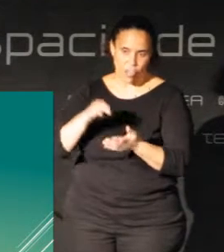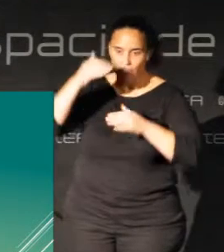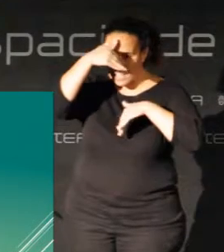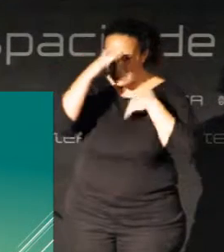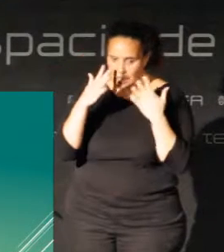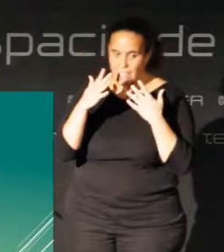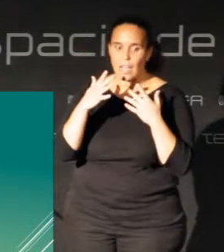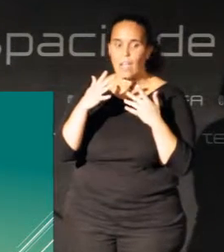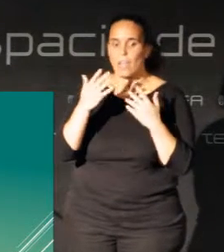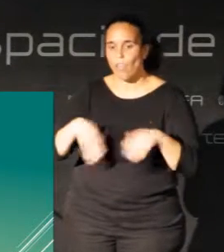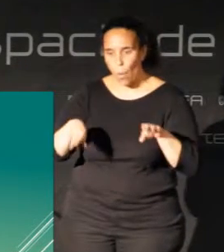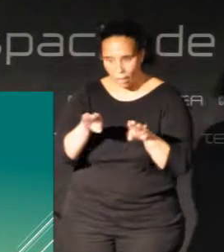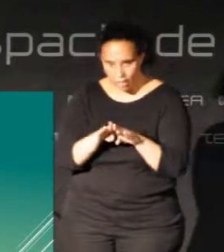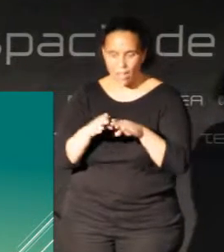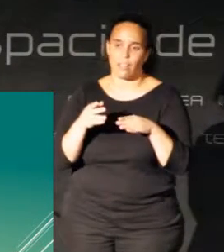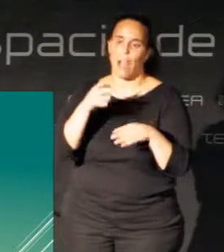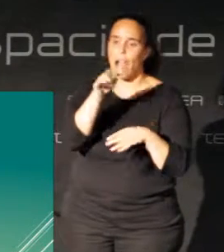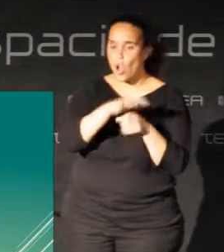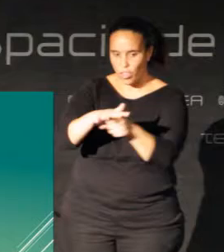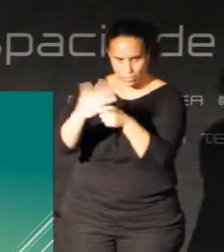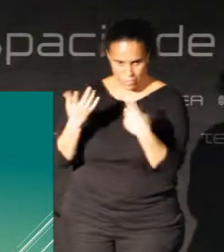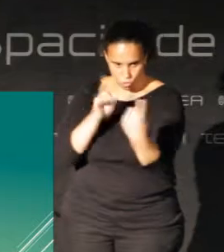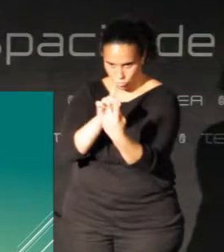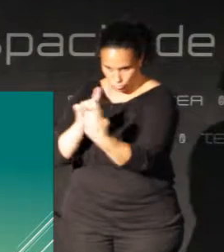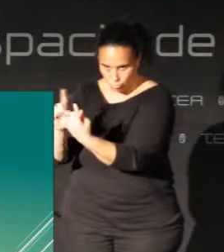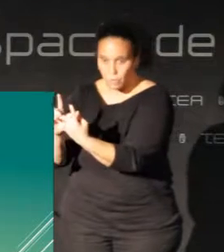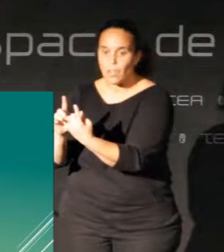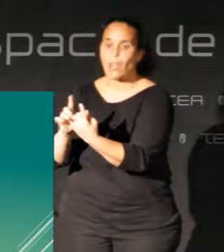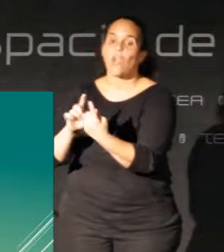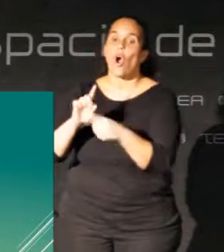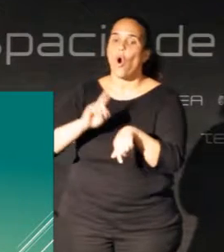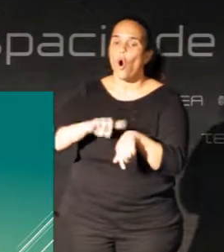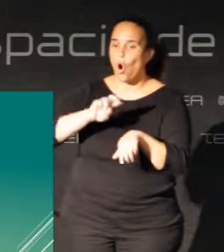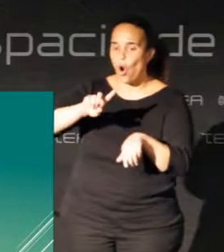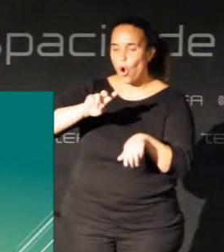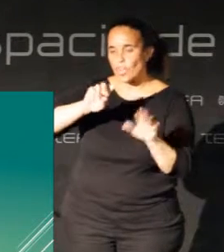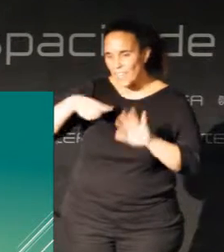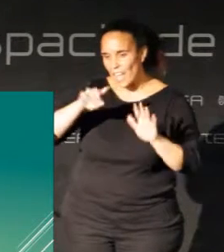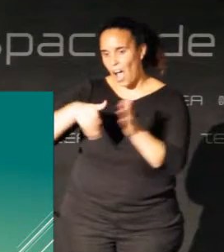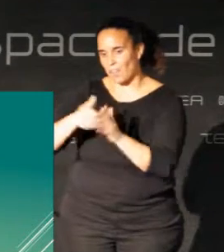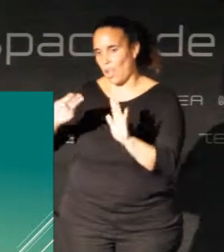de 6 a 8. ¿Qué se pretende en esa sesión? Se pretende